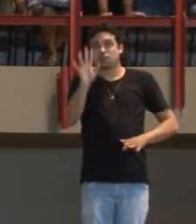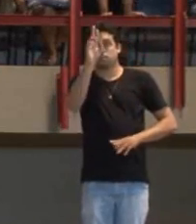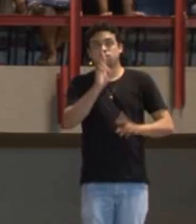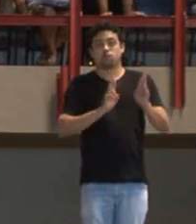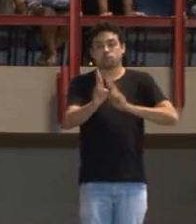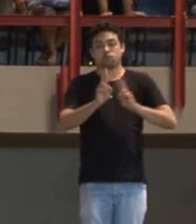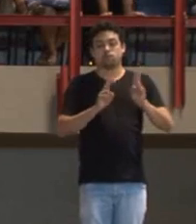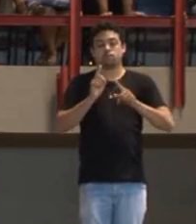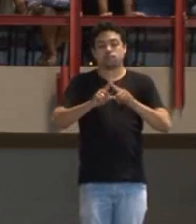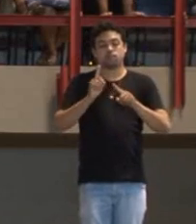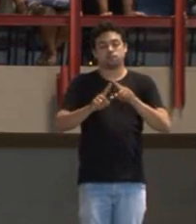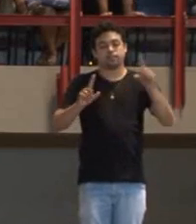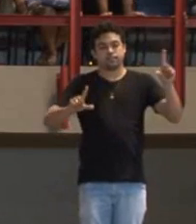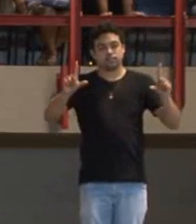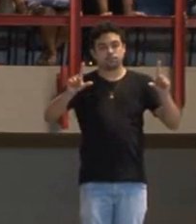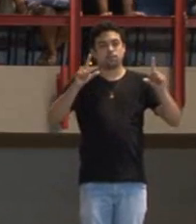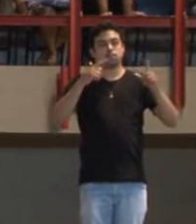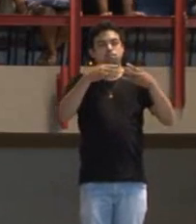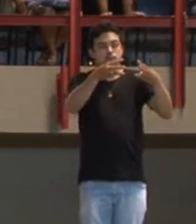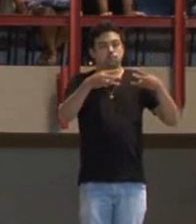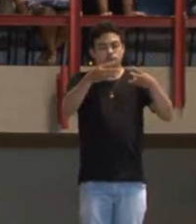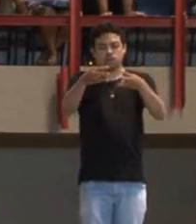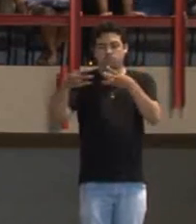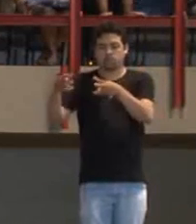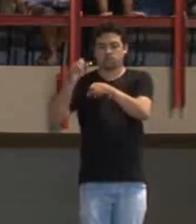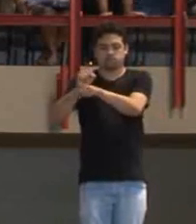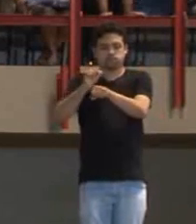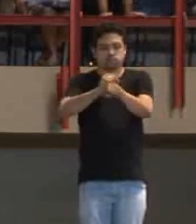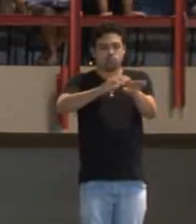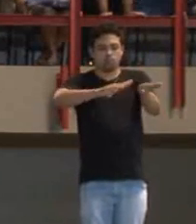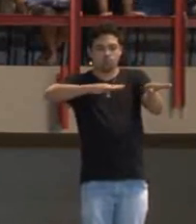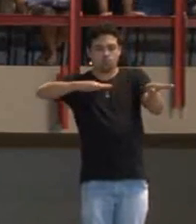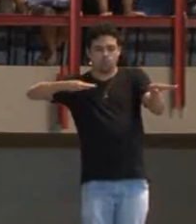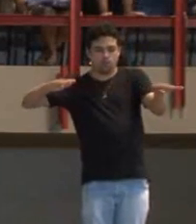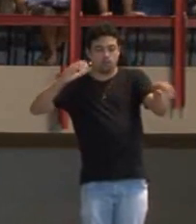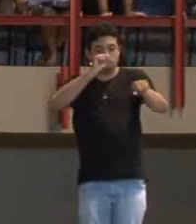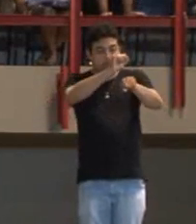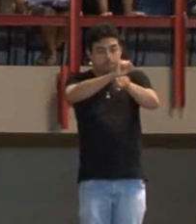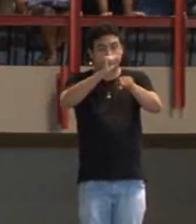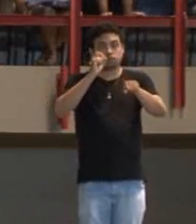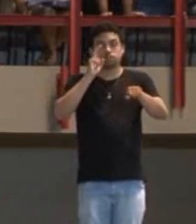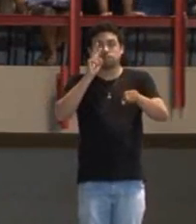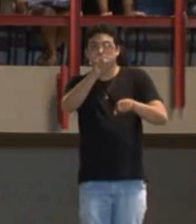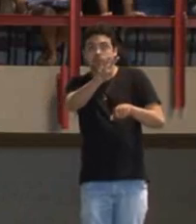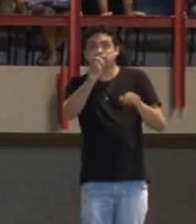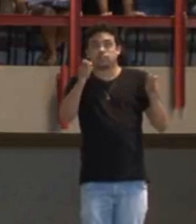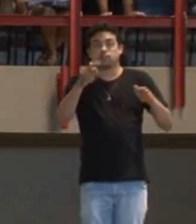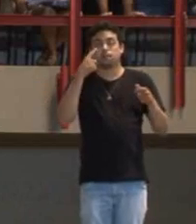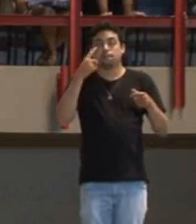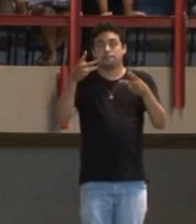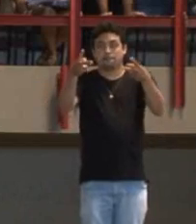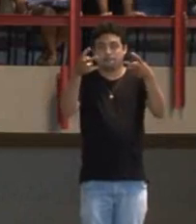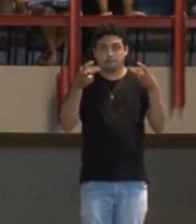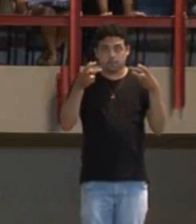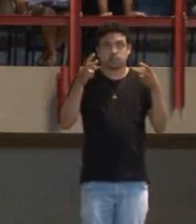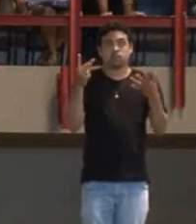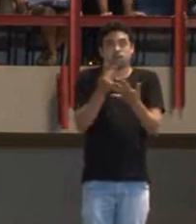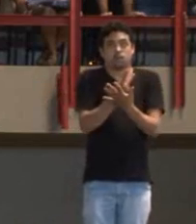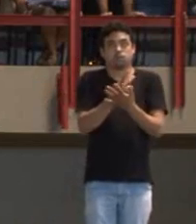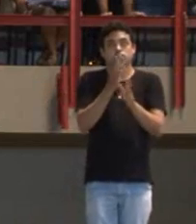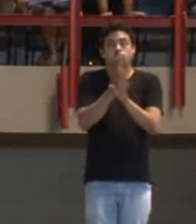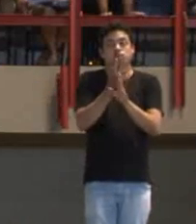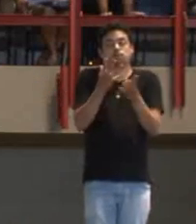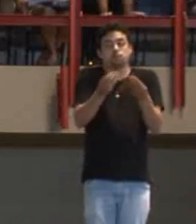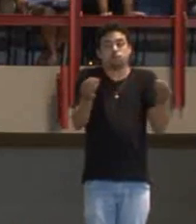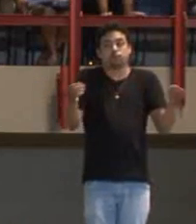né? Estão aí fazendo manifestações, né? Fechando as estradas. Aí dá para a gente ter uma noção do engarrafamento que é